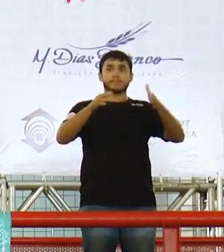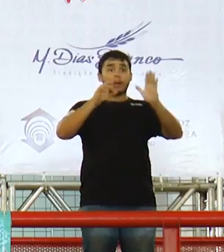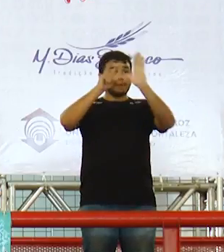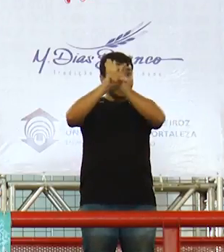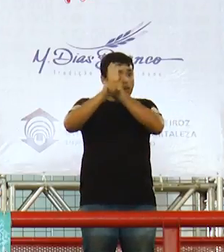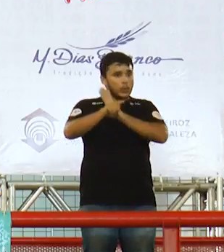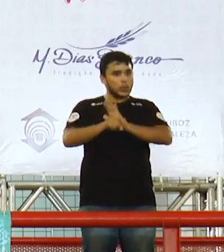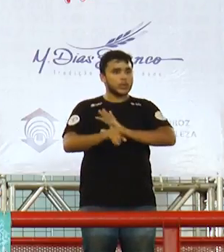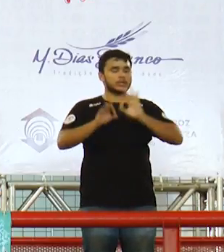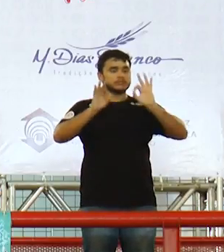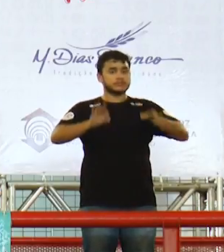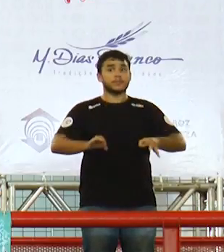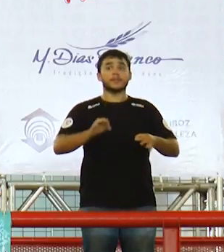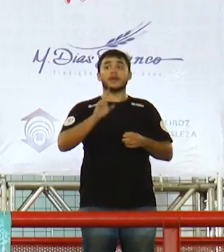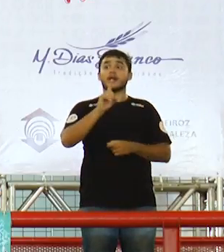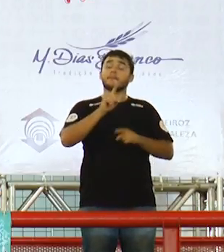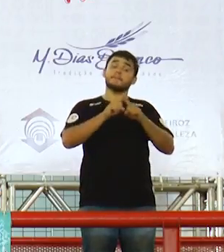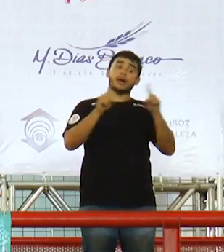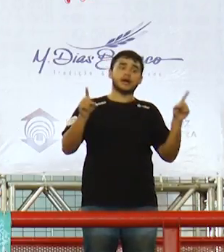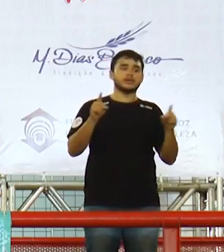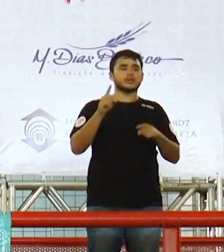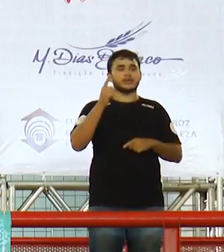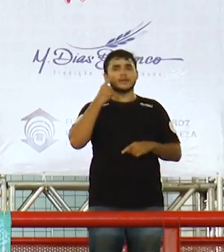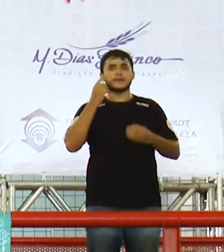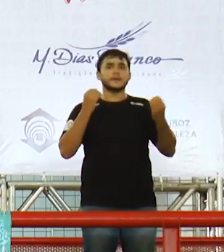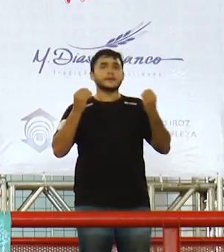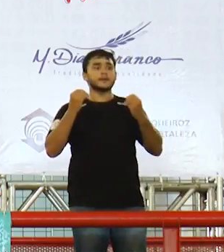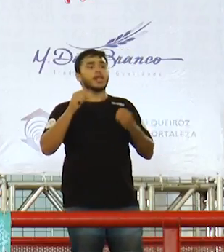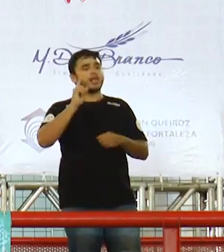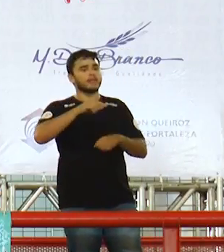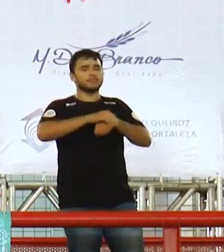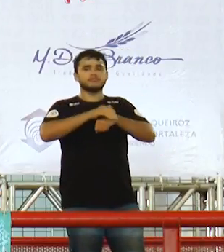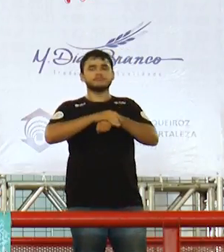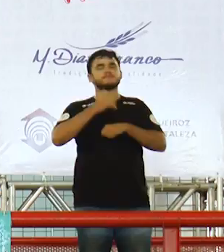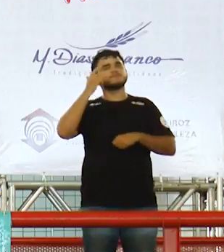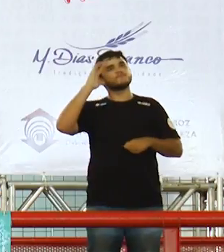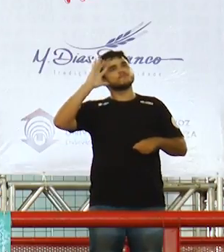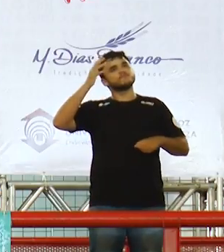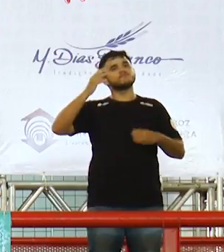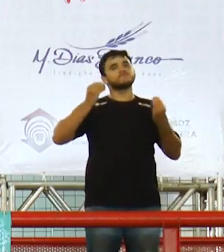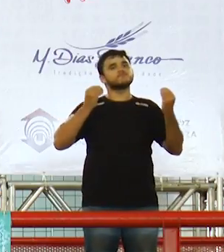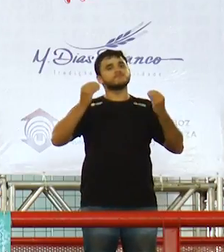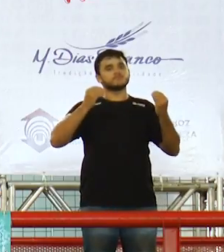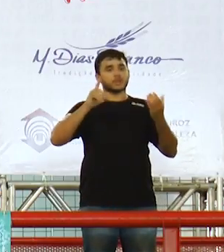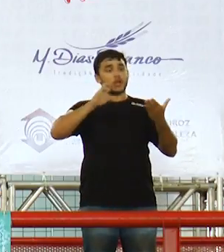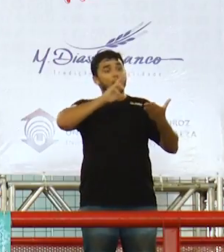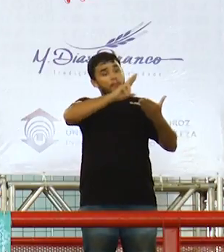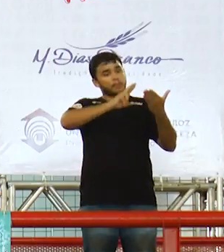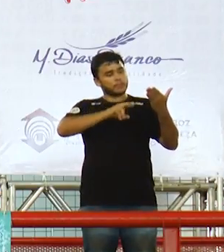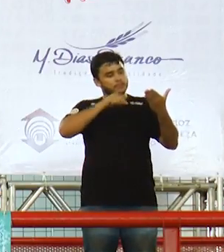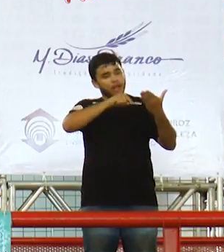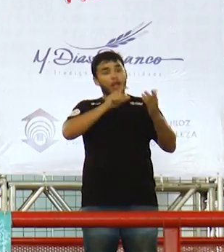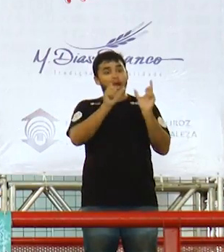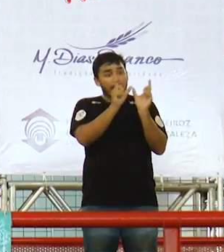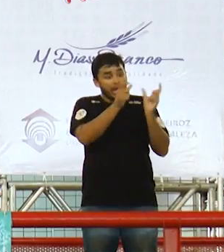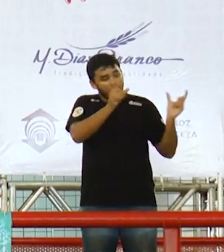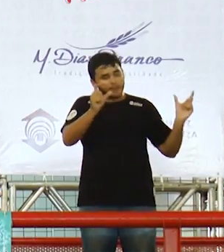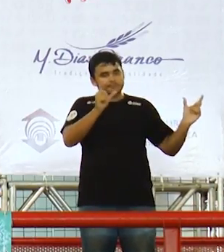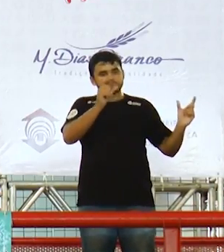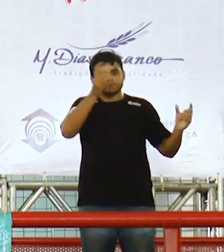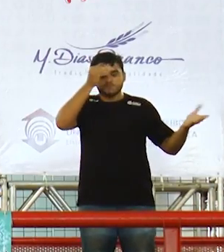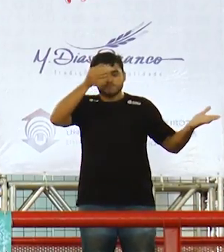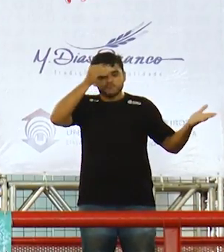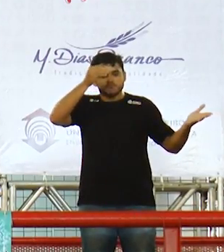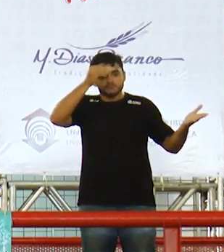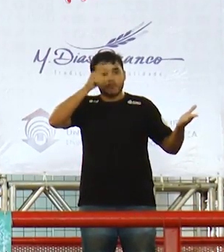direta, a gramática é um subsídio, é como se fosse uma munição para